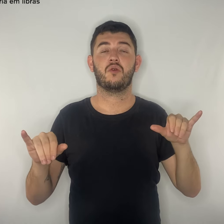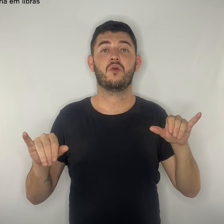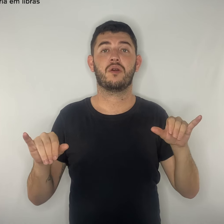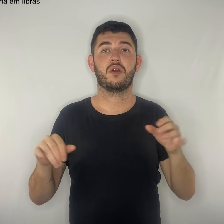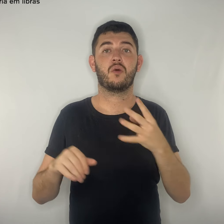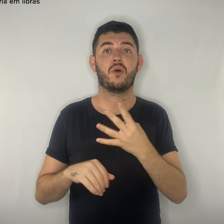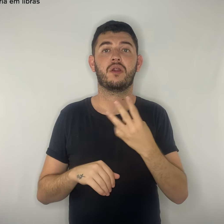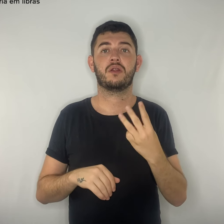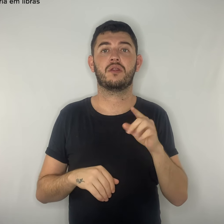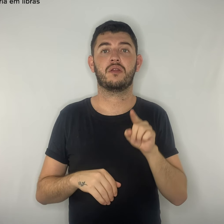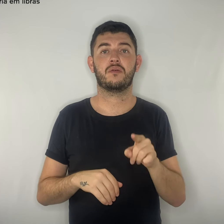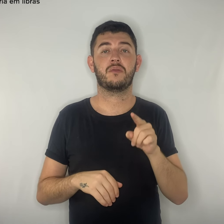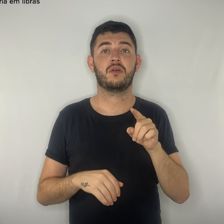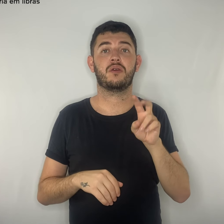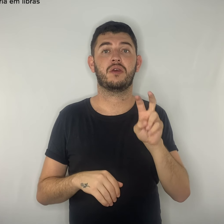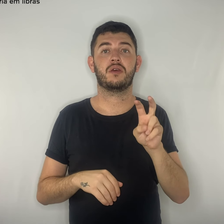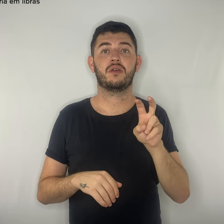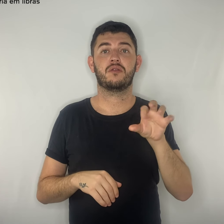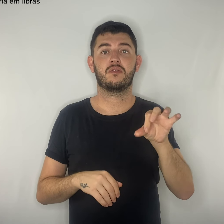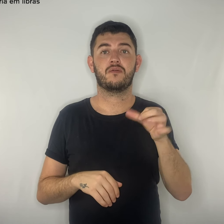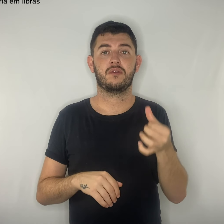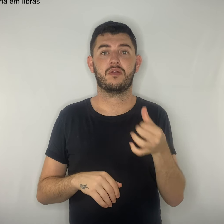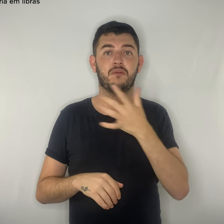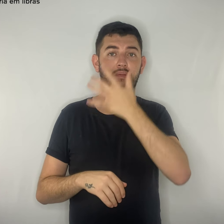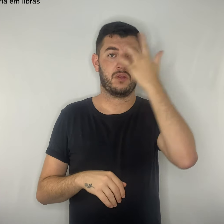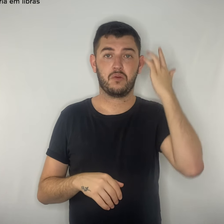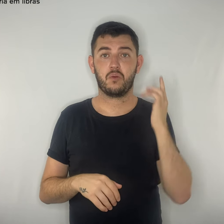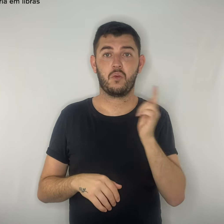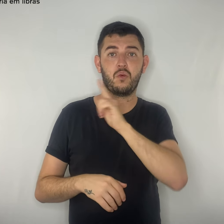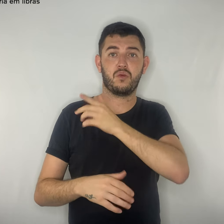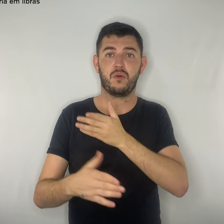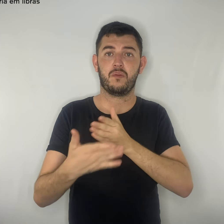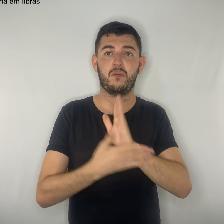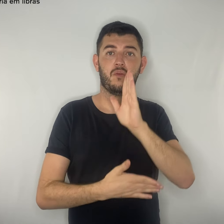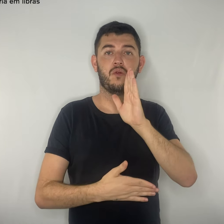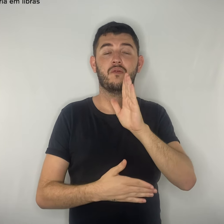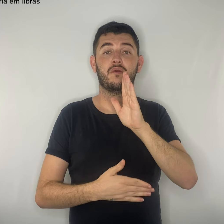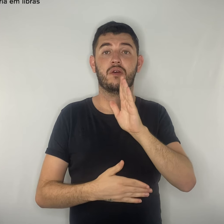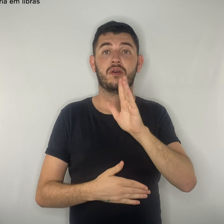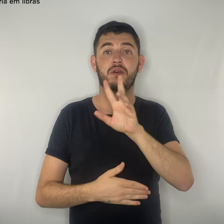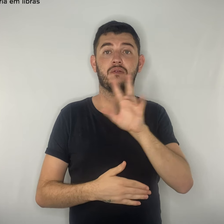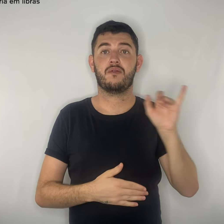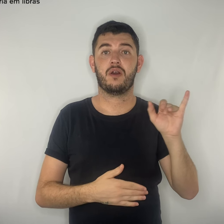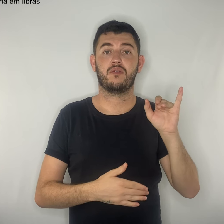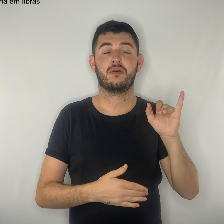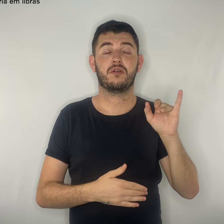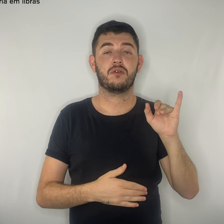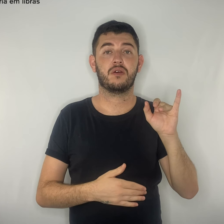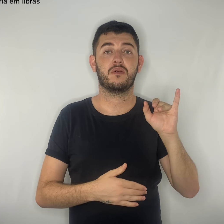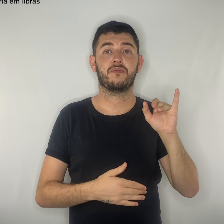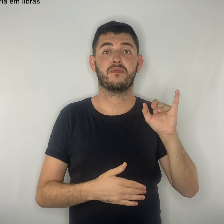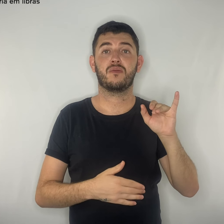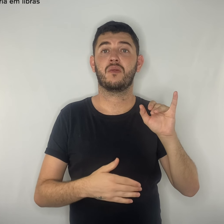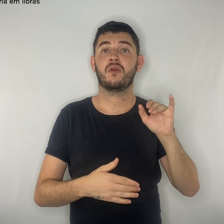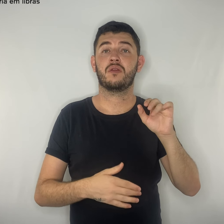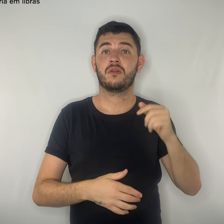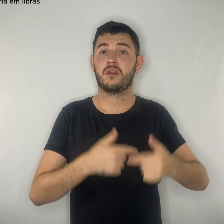43.598 classificados que comporão o banco de professores substitutos que poderão